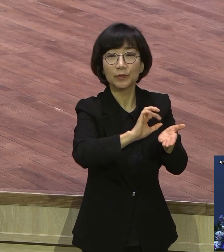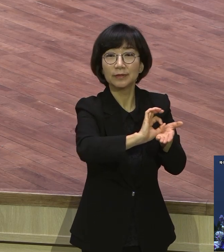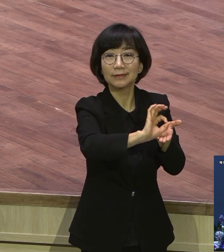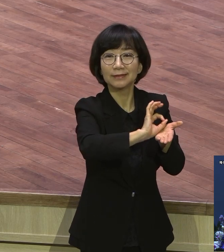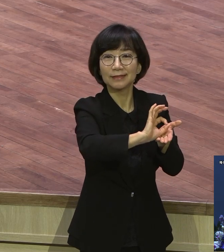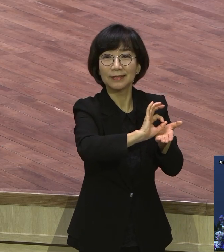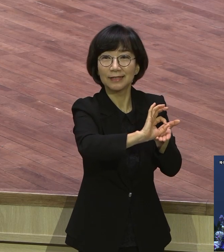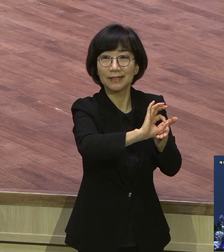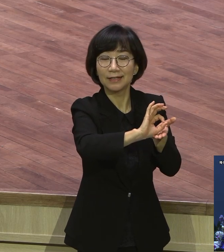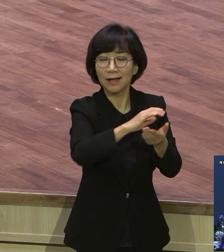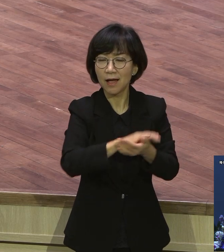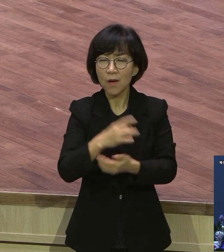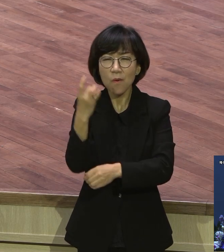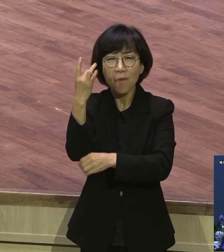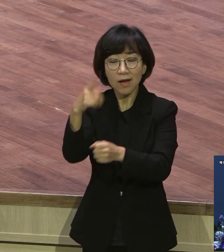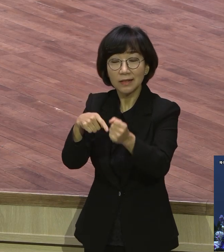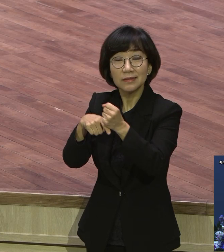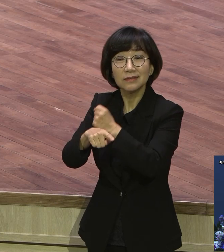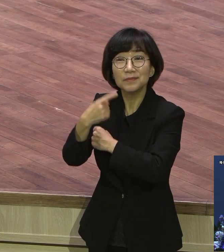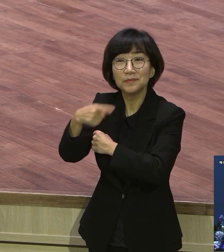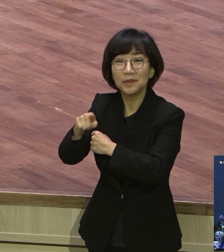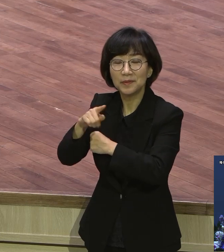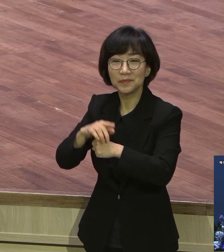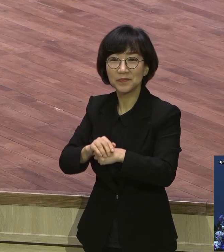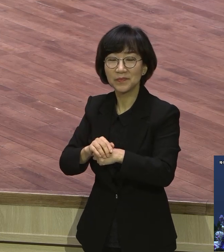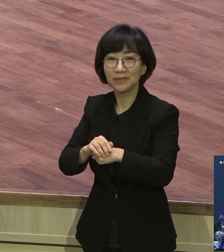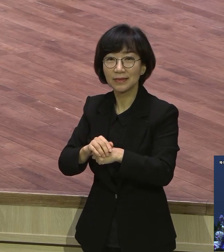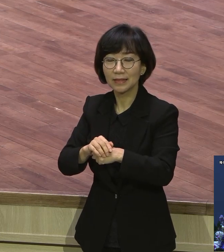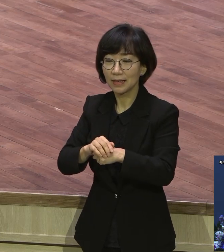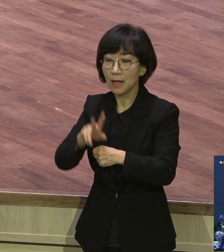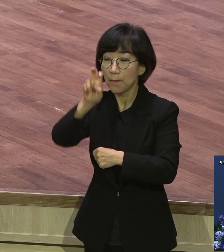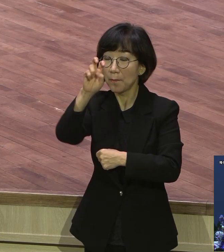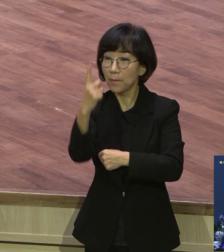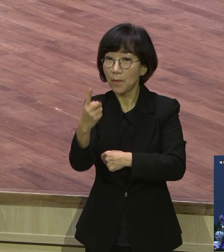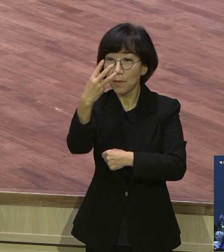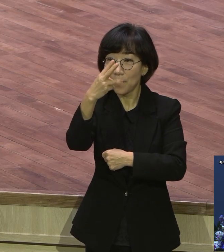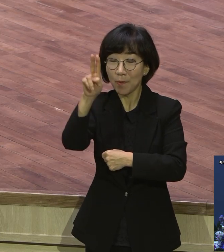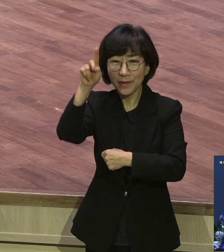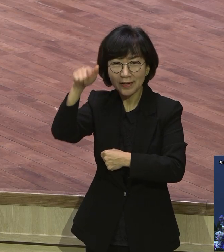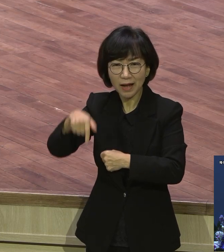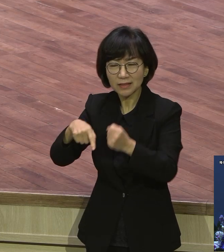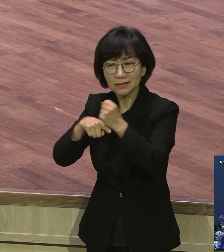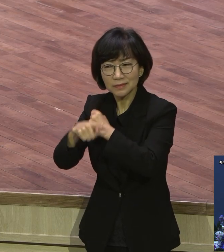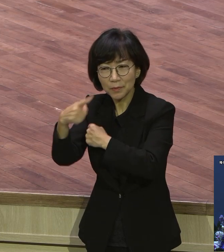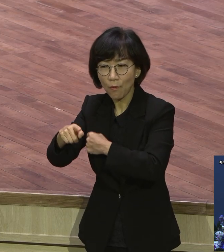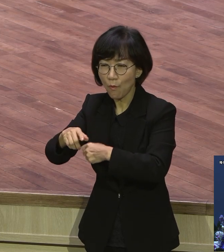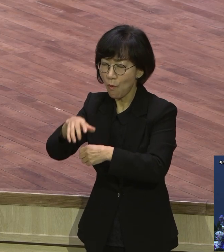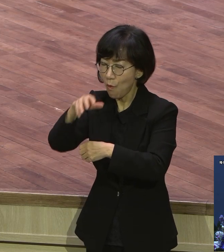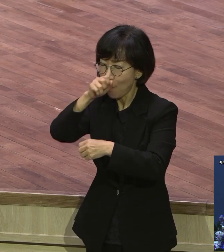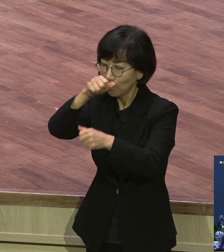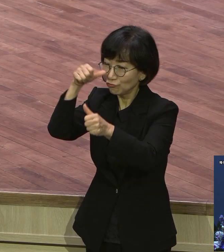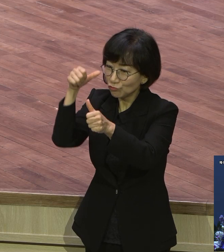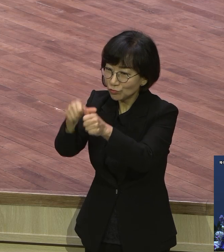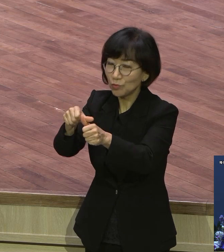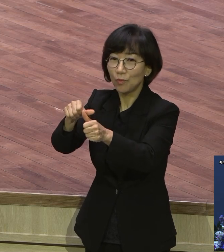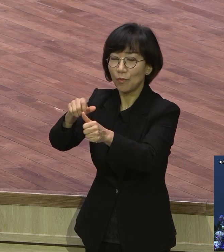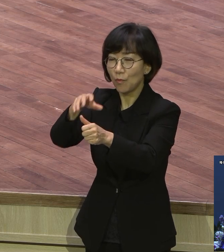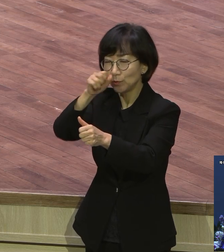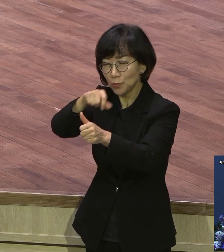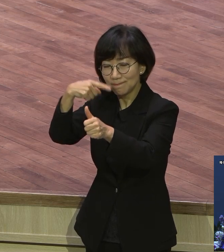히브리말로 에차 라고 합니다. 에차란 말은 충고, 조언, 계획, 모사